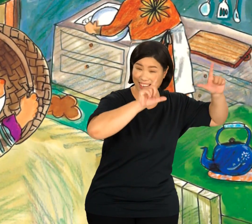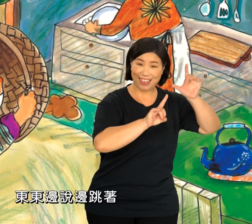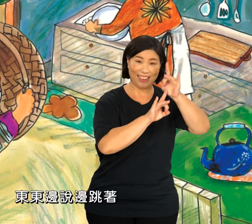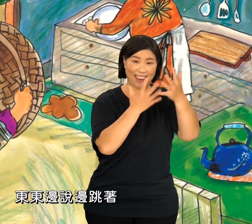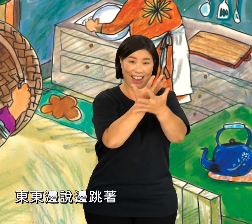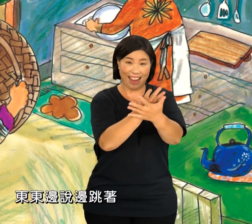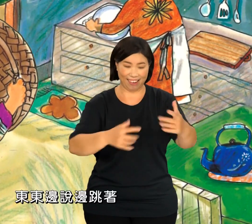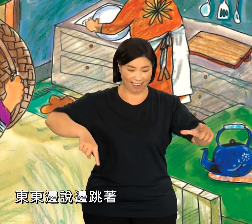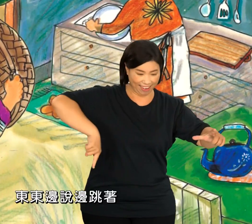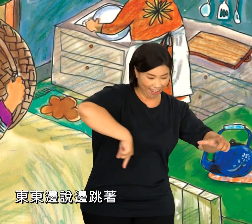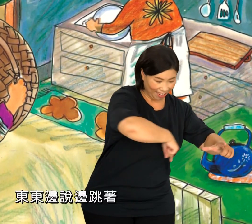咚咚，